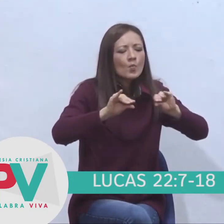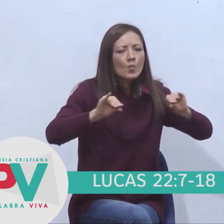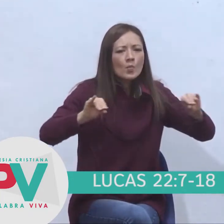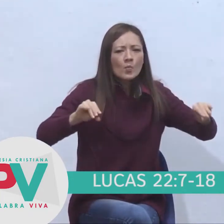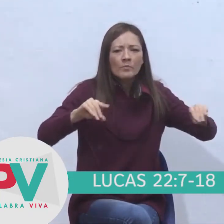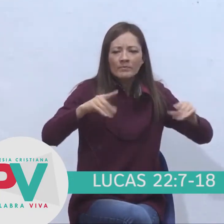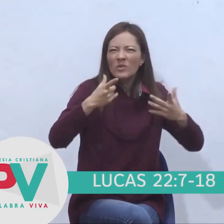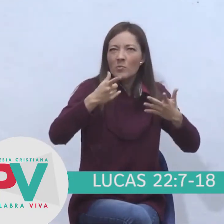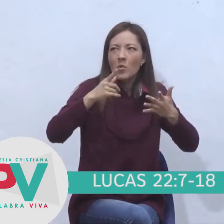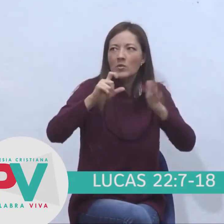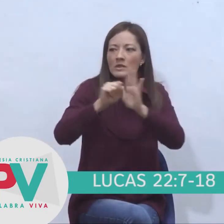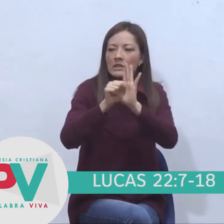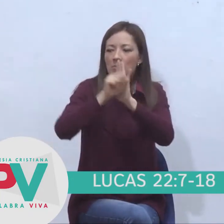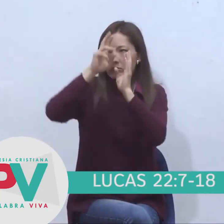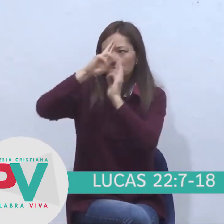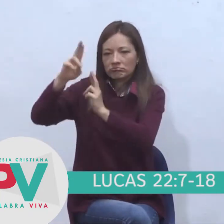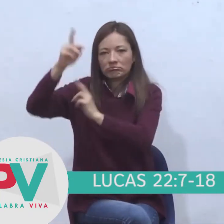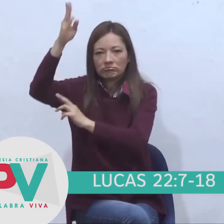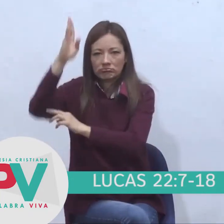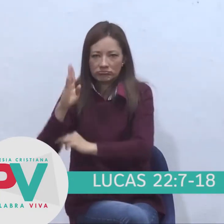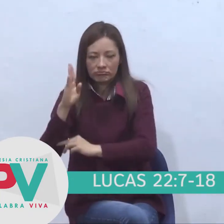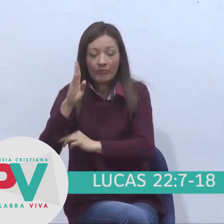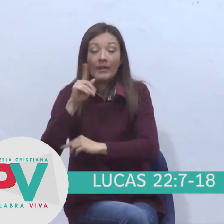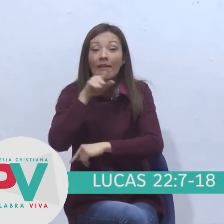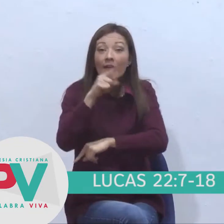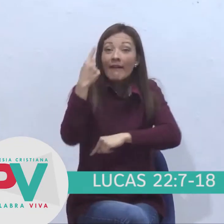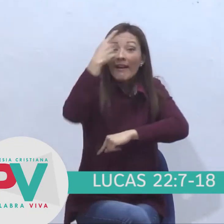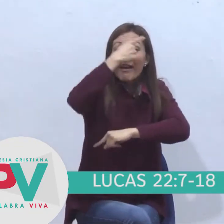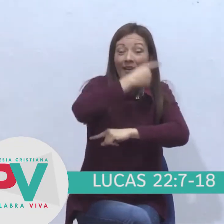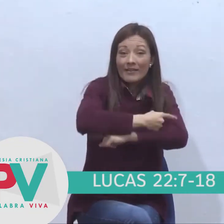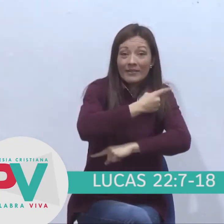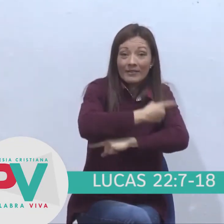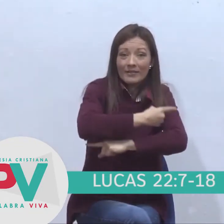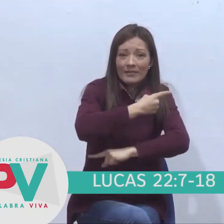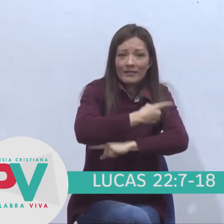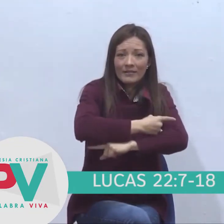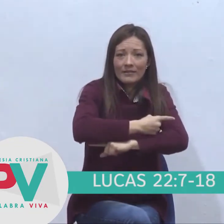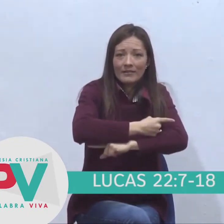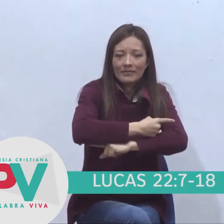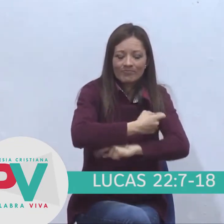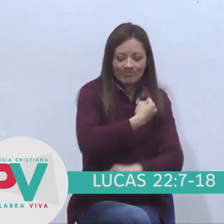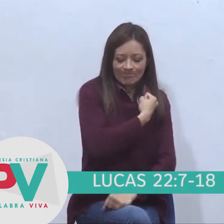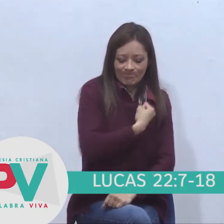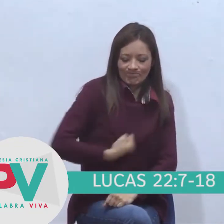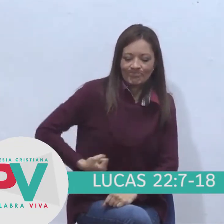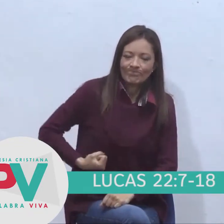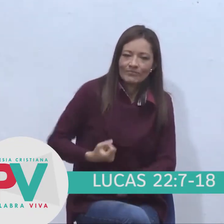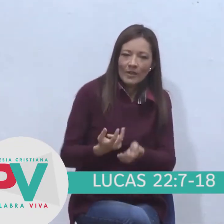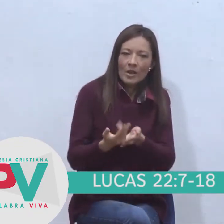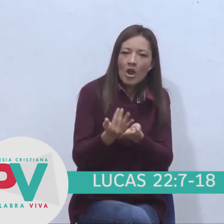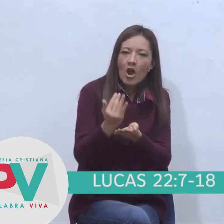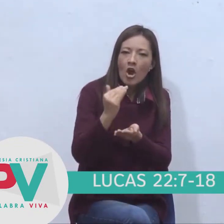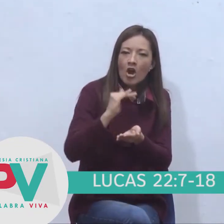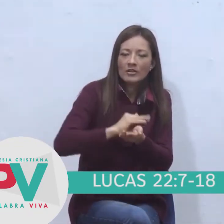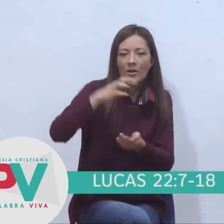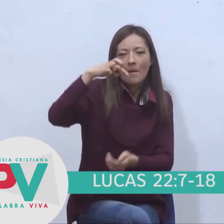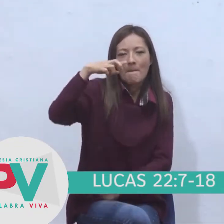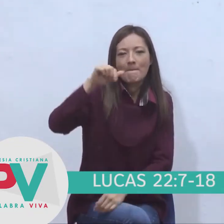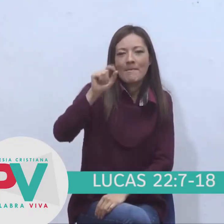son. Y dice que era el día en el cual se sacrificaría el cordero de la Pascua.